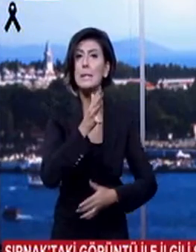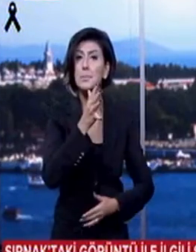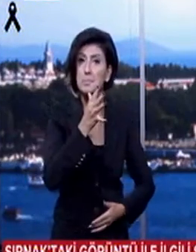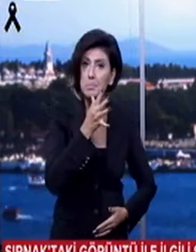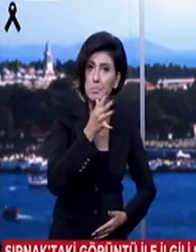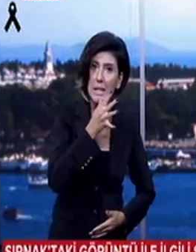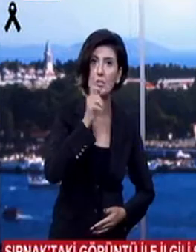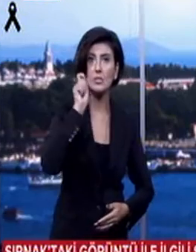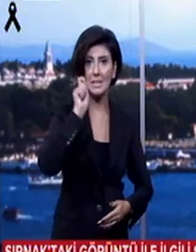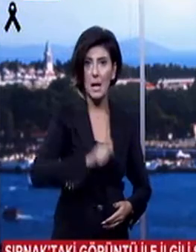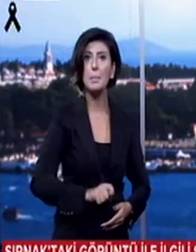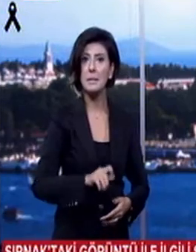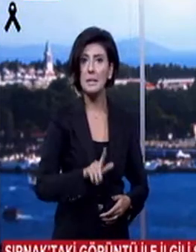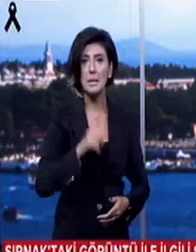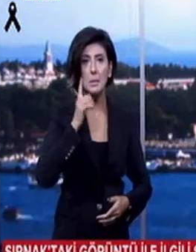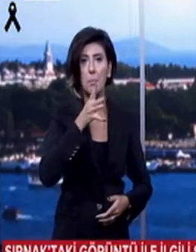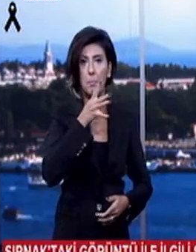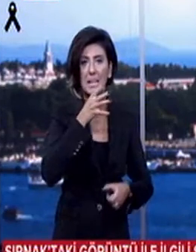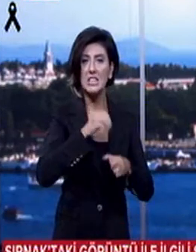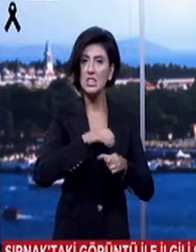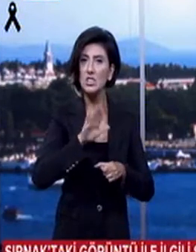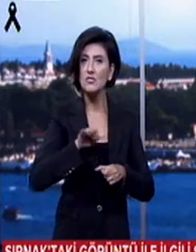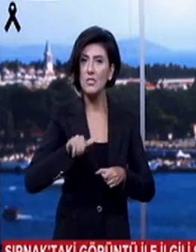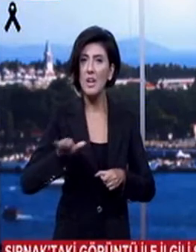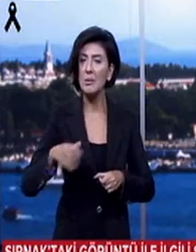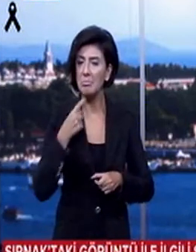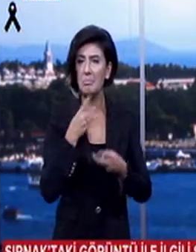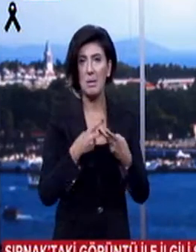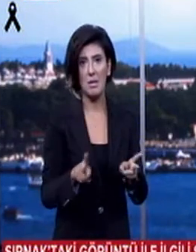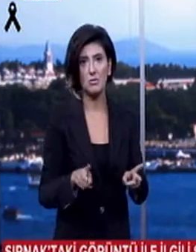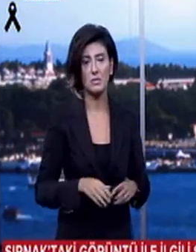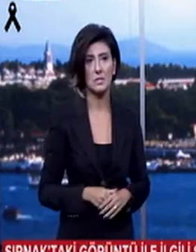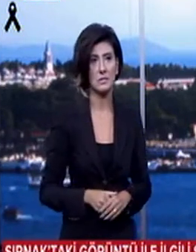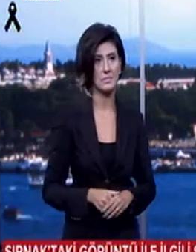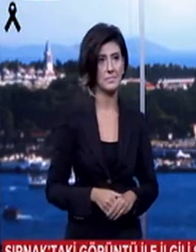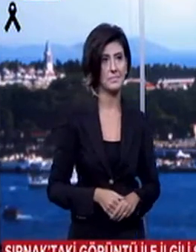olayın bilinçli şekilde yapıldığına dair bilgilerin olduğunu açıkladı.